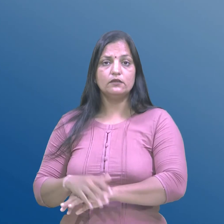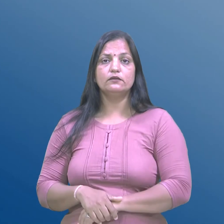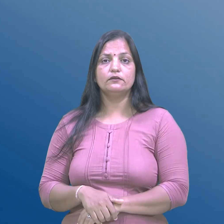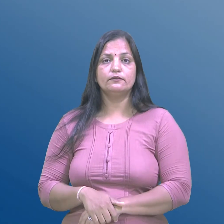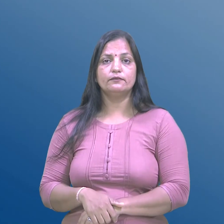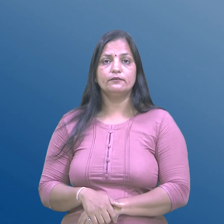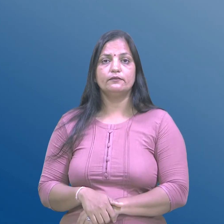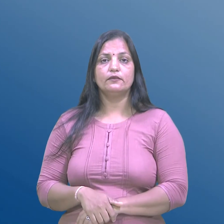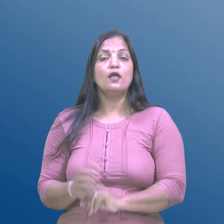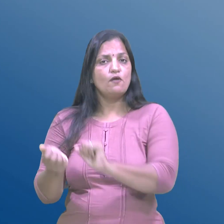ફેરફાર